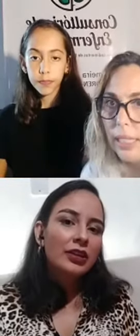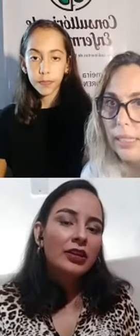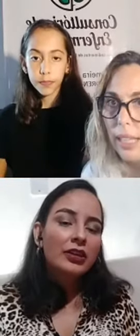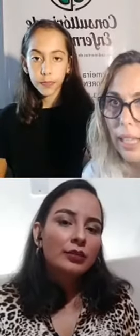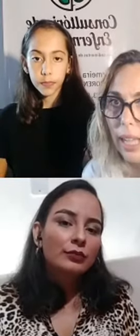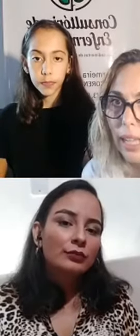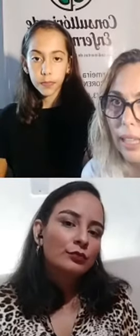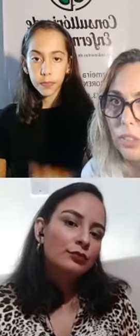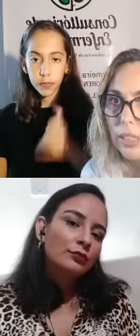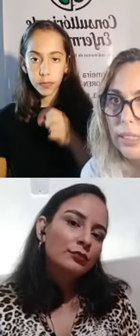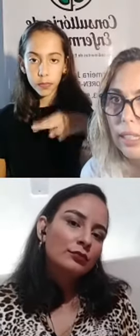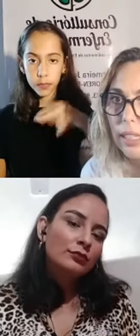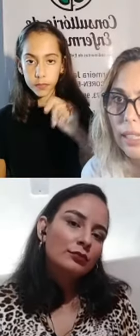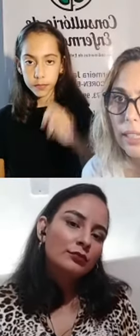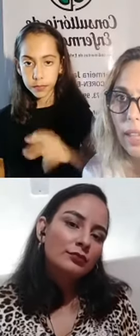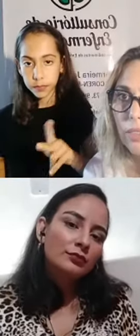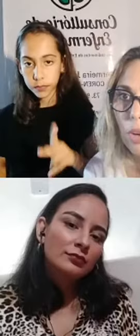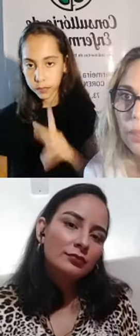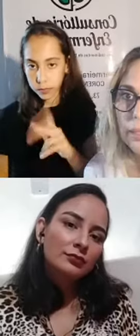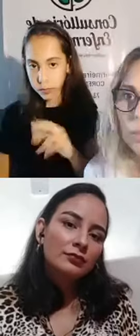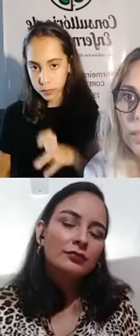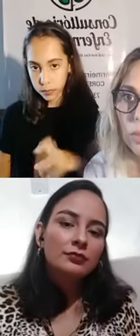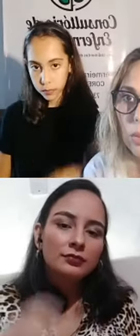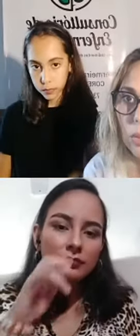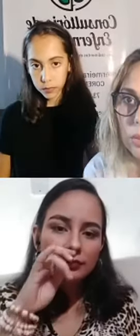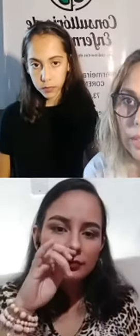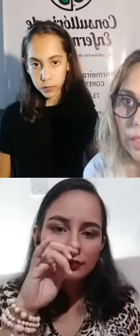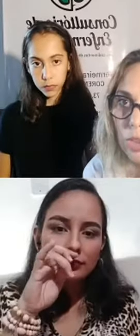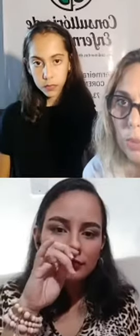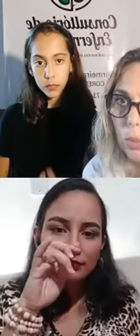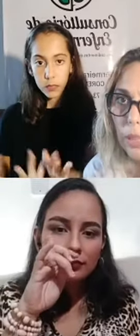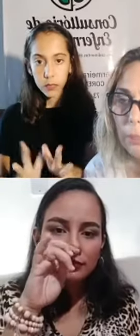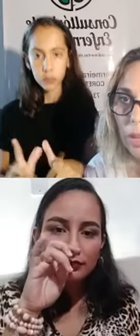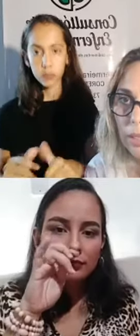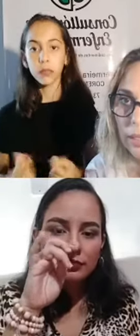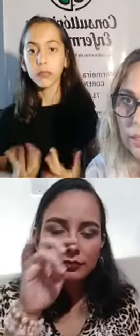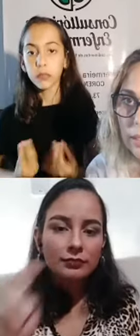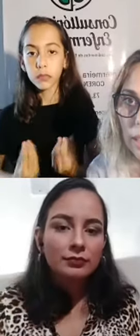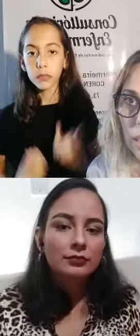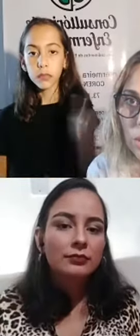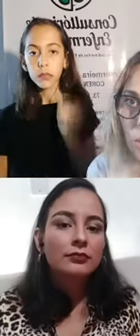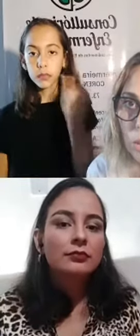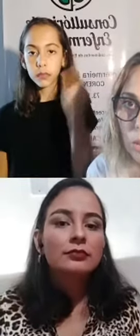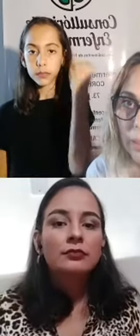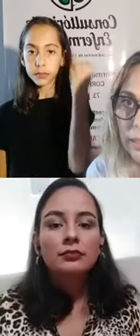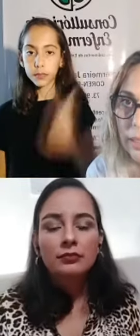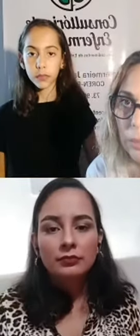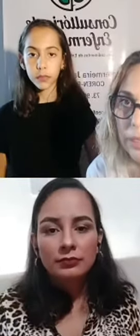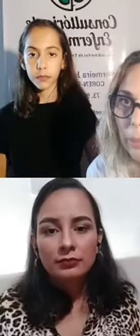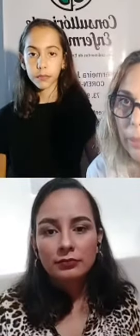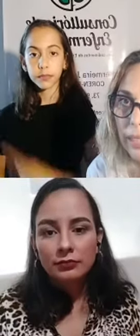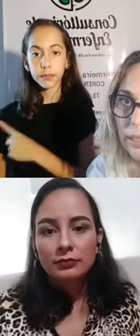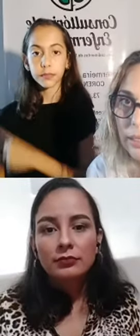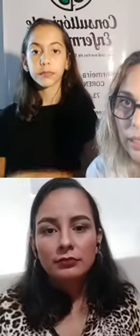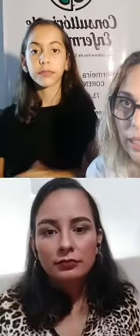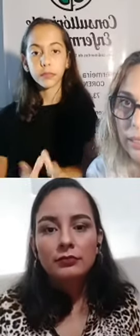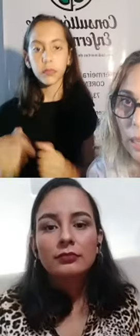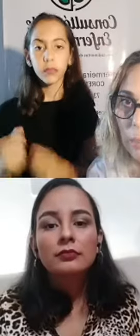E Ana Carla diz aqui que a informação a todos é de muita importância. Todos precisamos